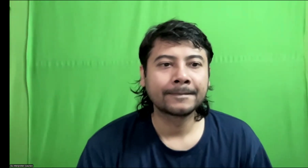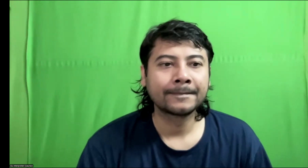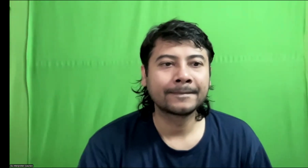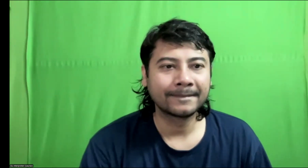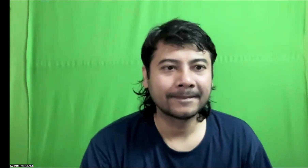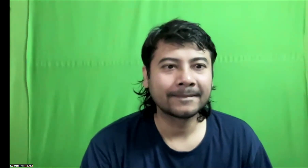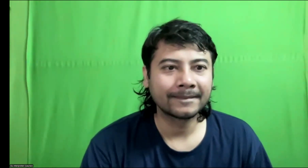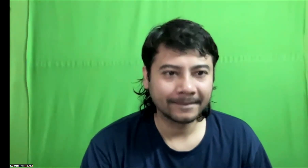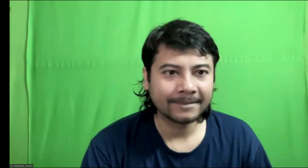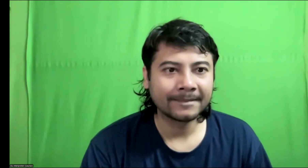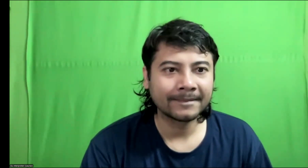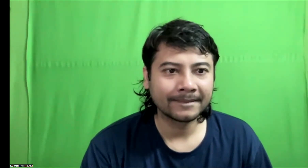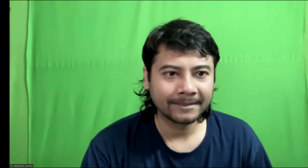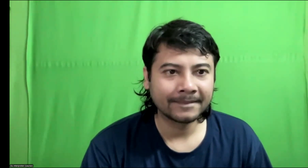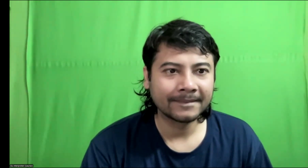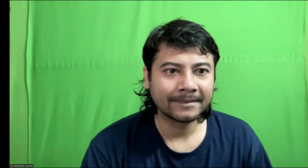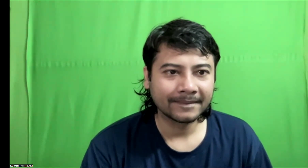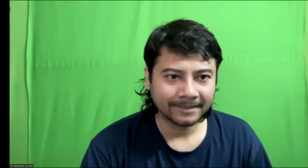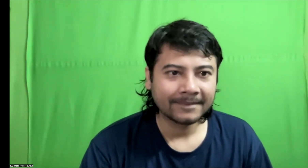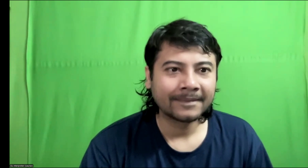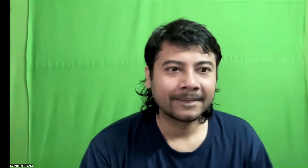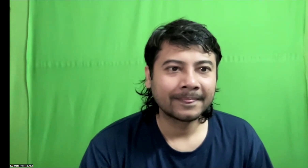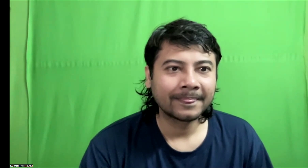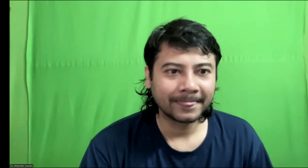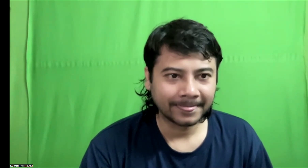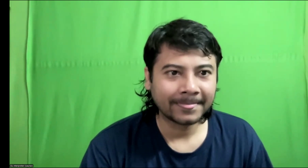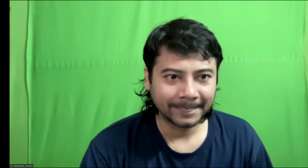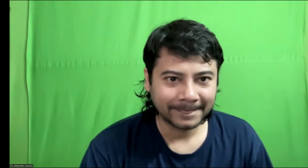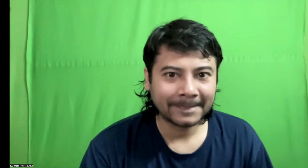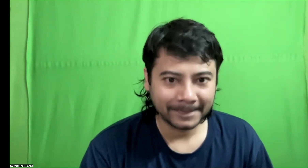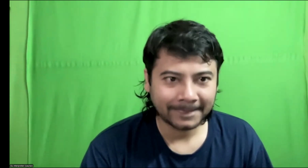इतने बताऊँ